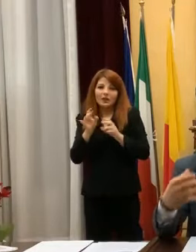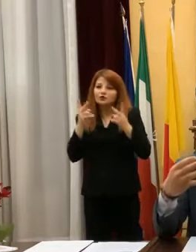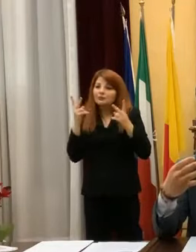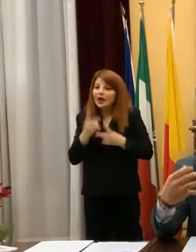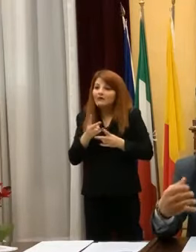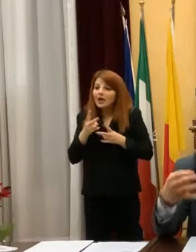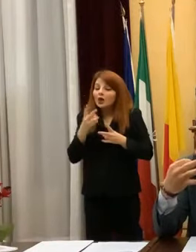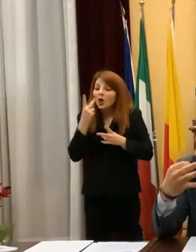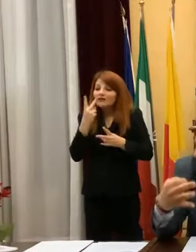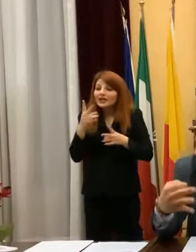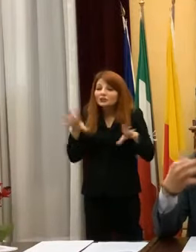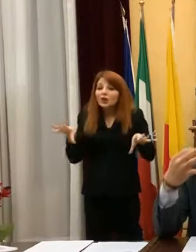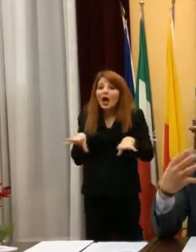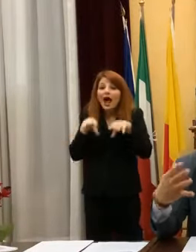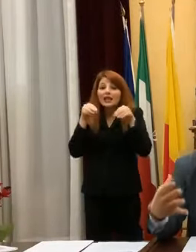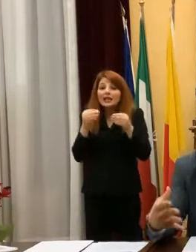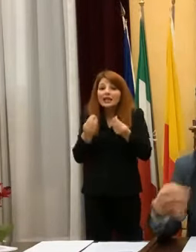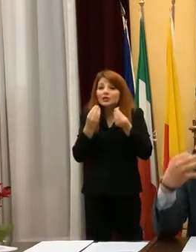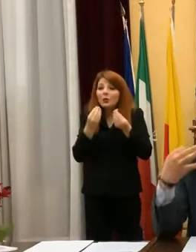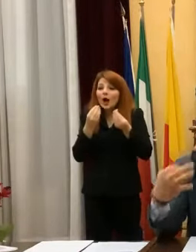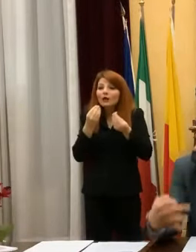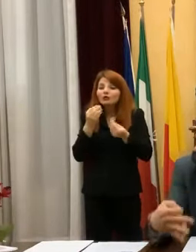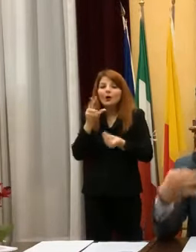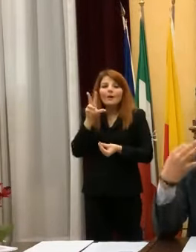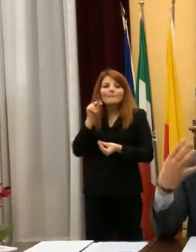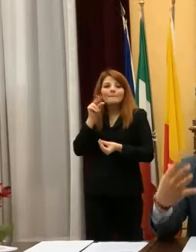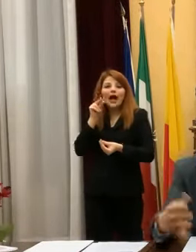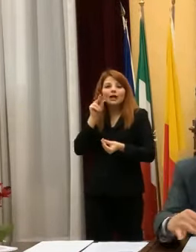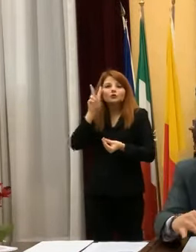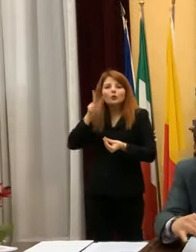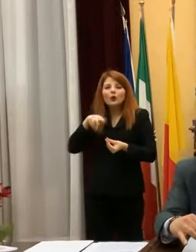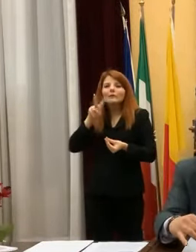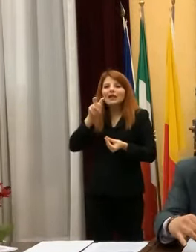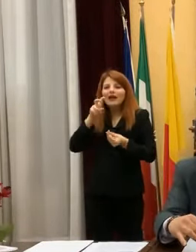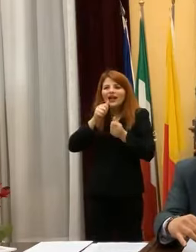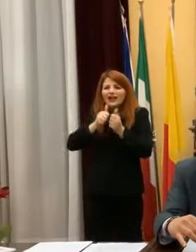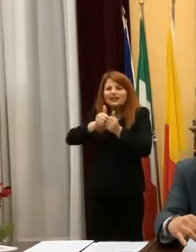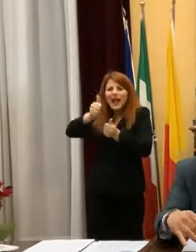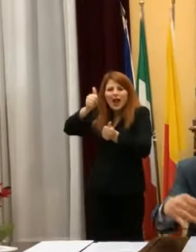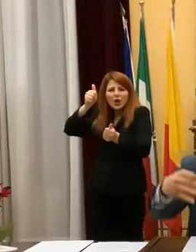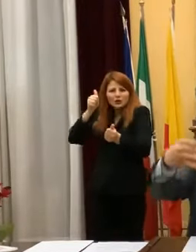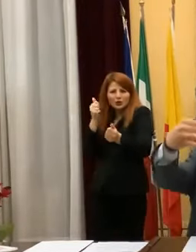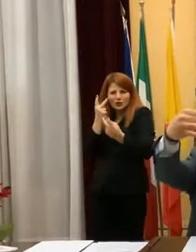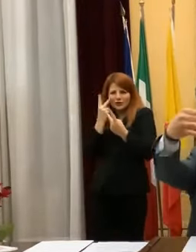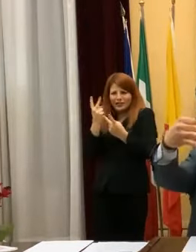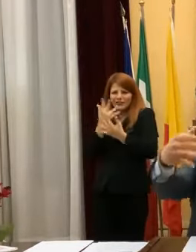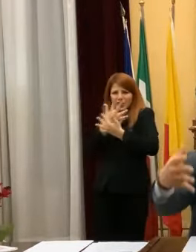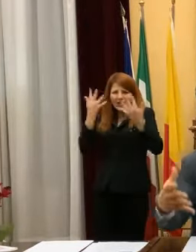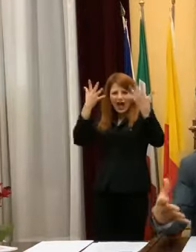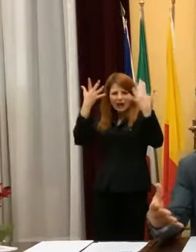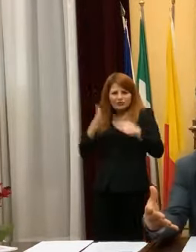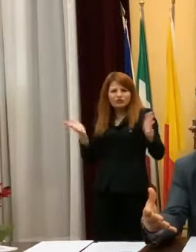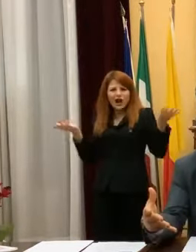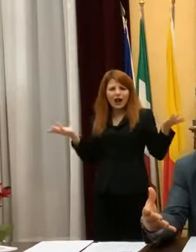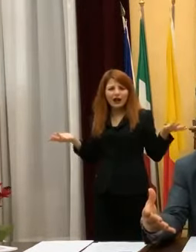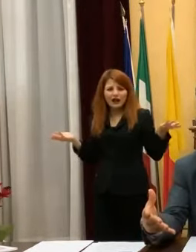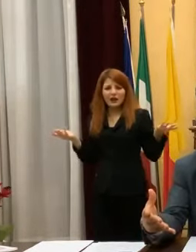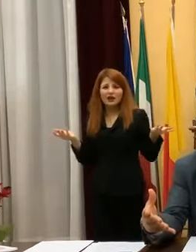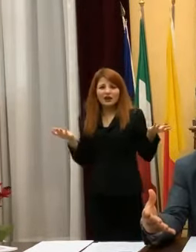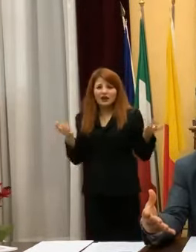E se io sarò chiamata a testimoniare in questo procedimento penale, ne avrò da